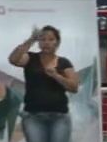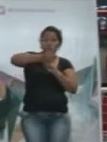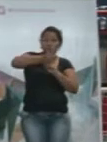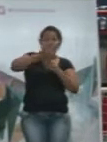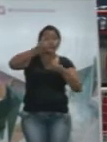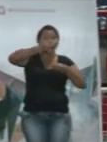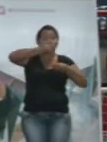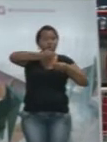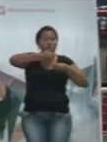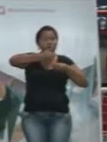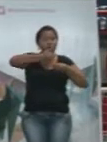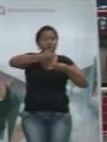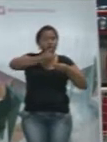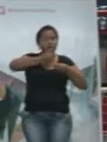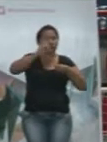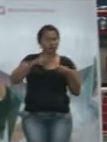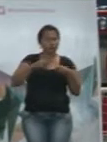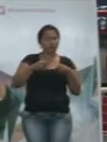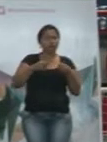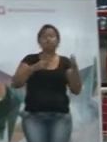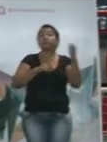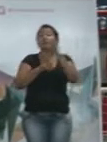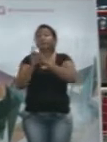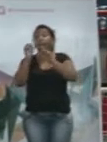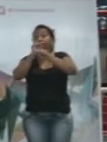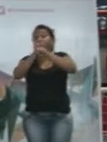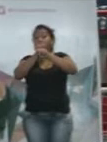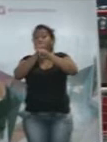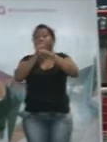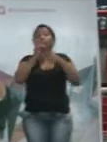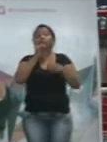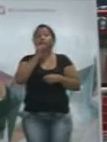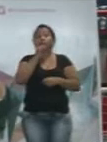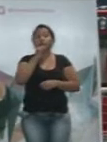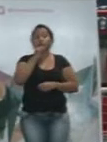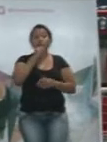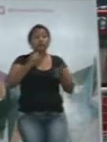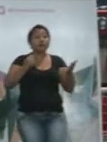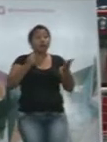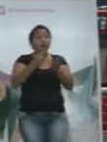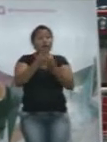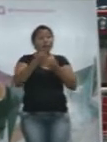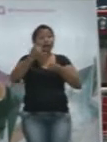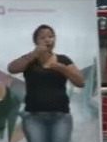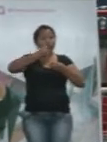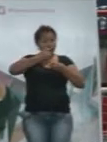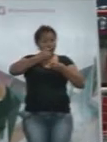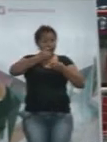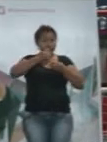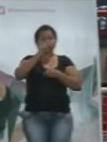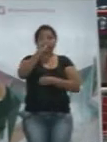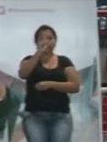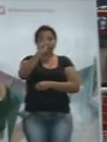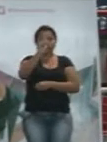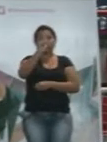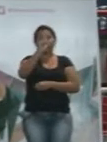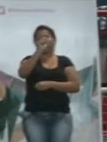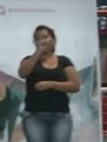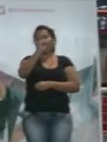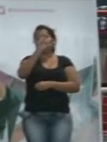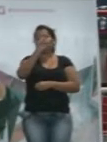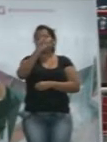veículos. Parou aí. Tiago, quando você compra a tua gasolina, você vai no posto, aí compra a